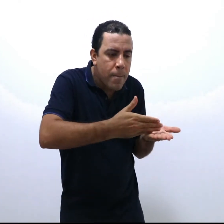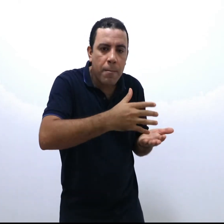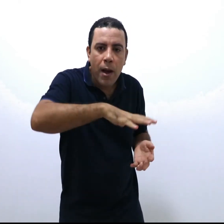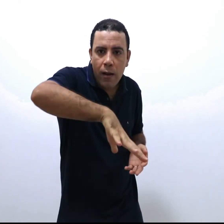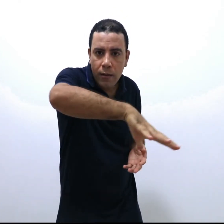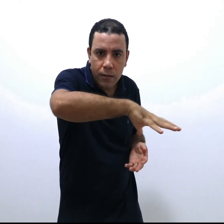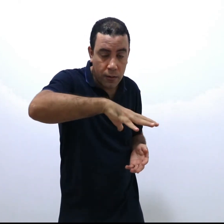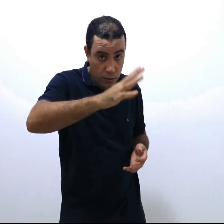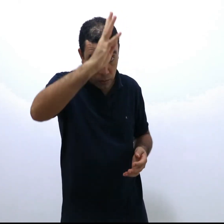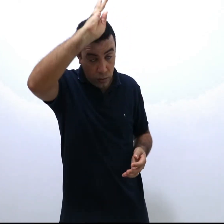Romano havia sido perdida